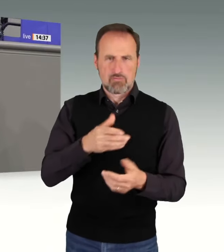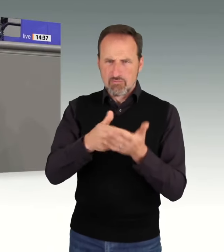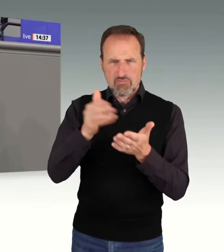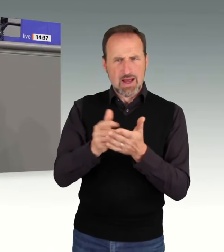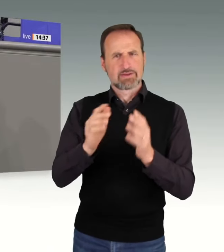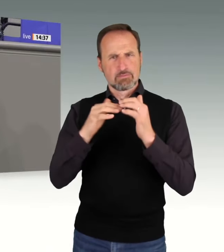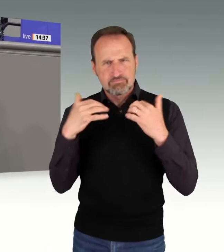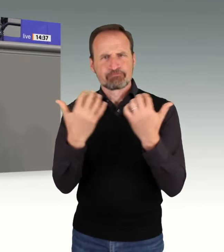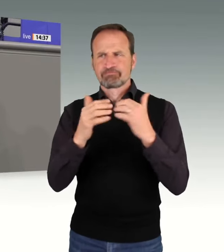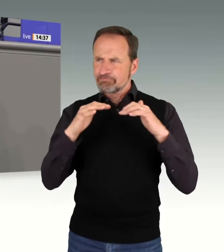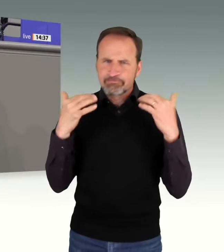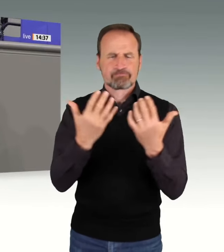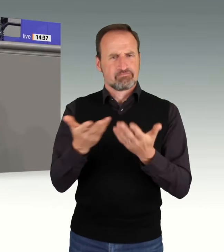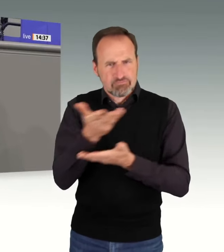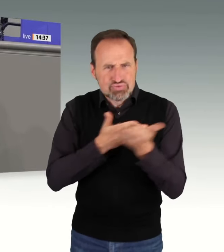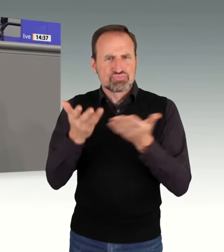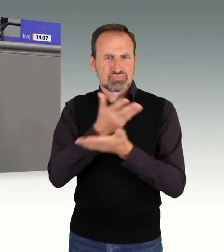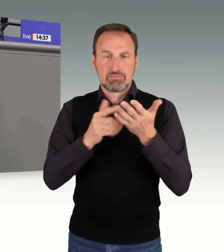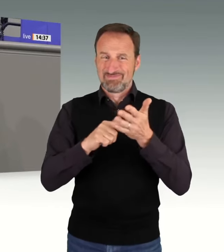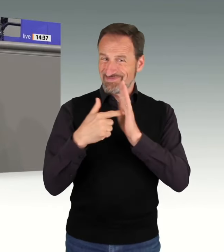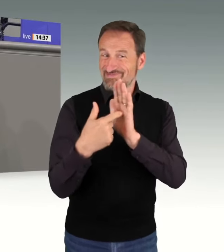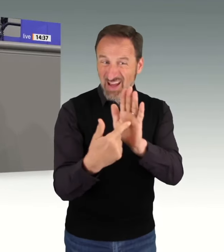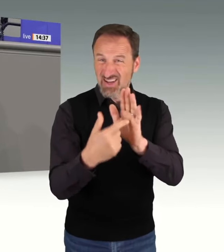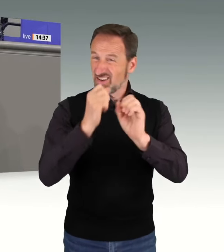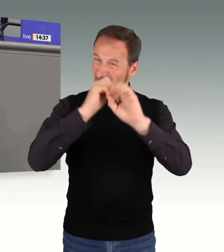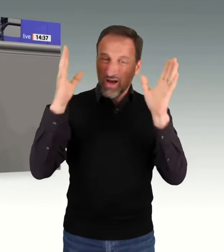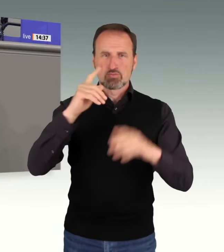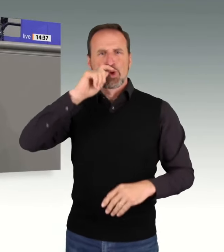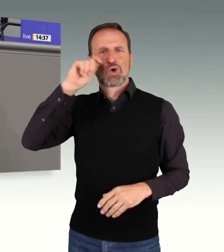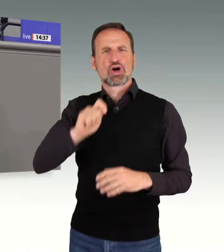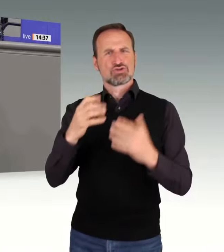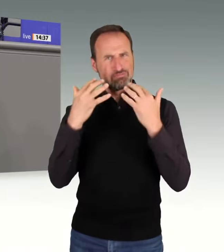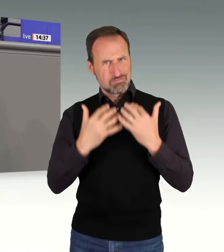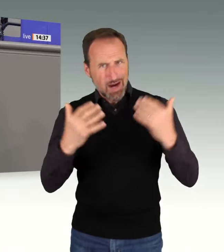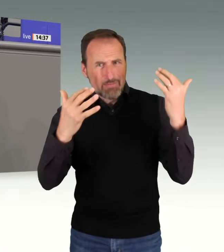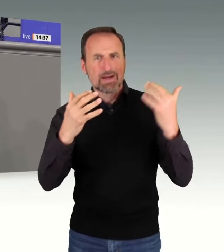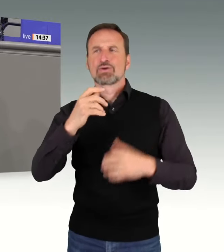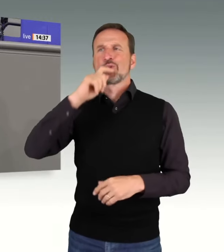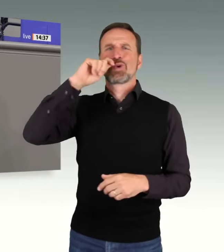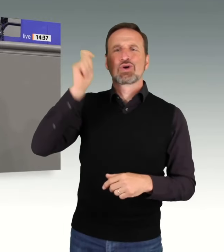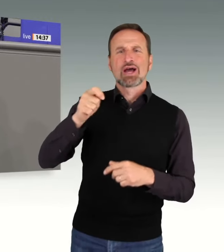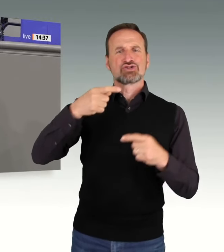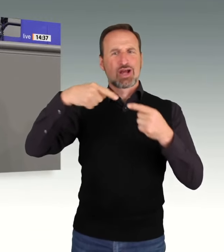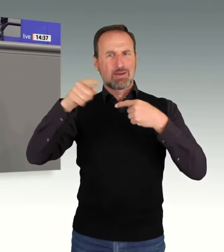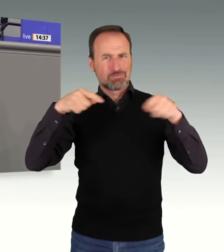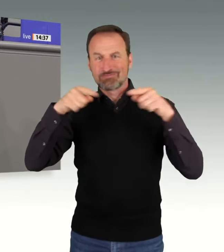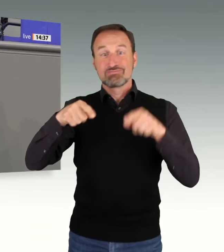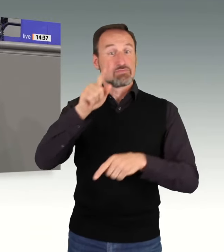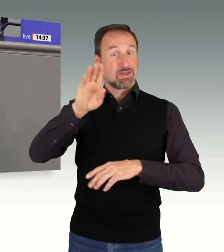unterkriegen. Herzlich willkommen an alle Abgeordneten der Rada, die für die